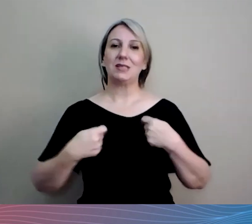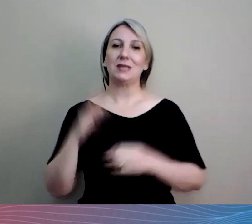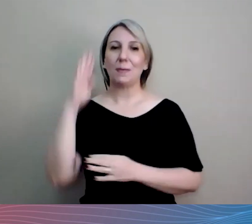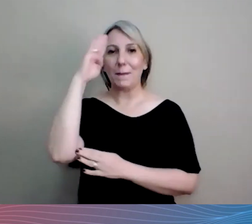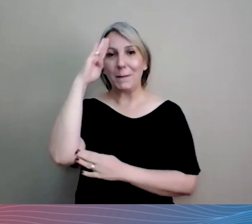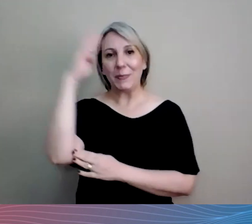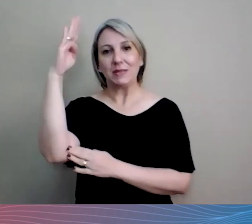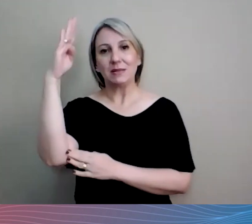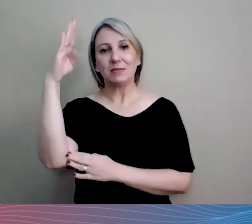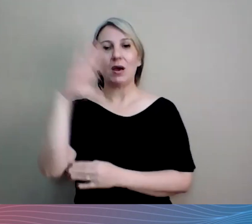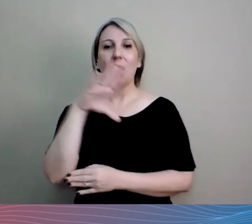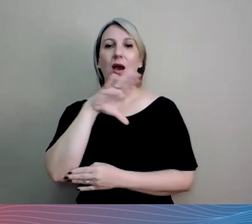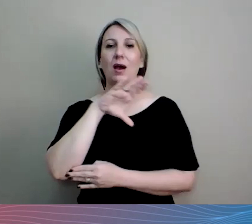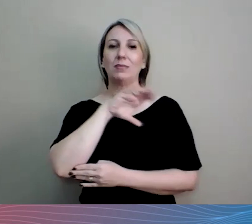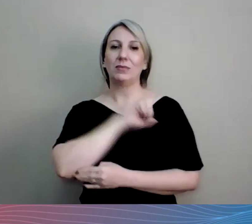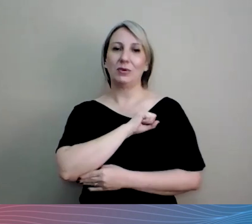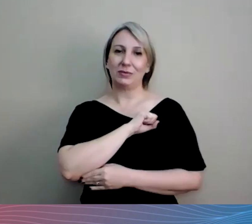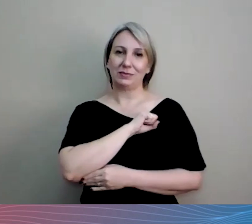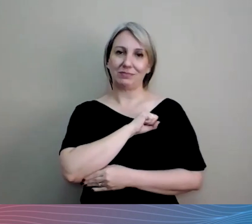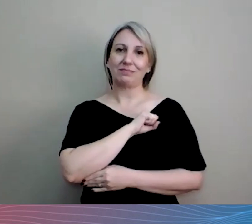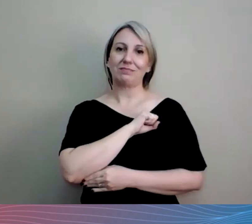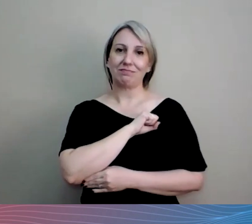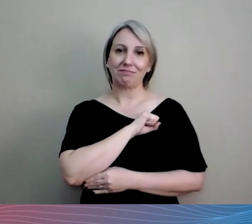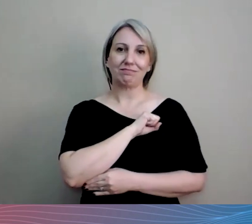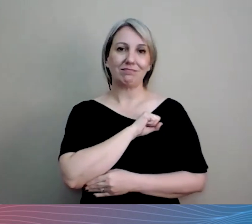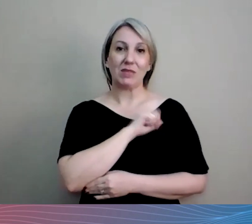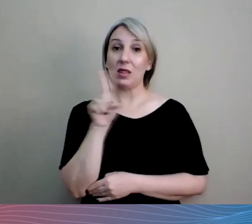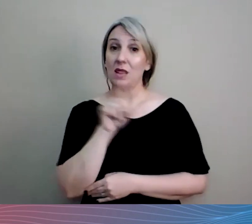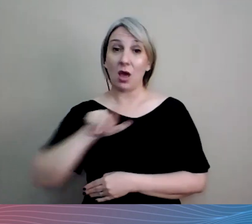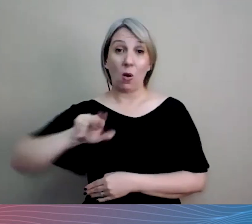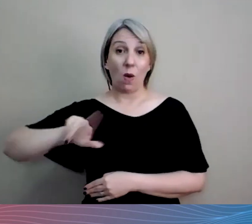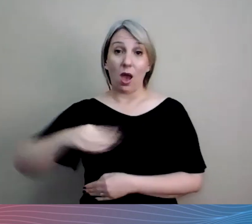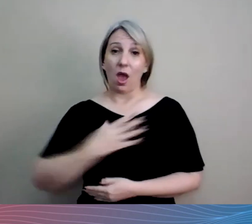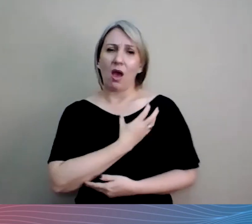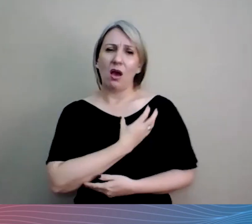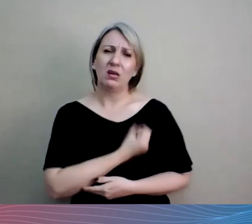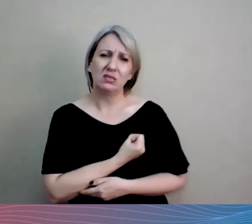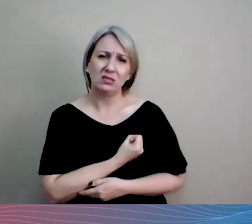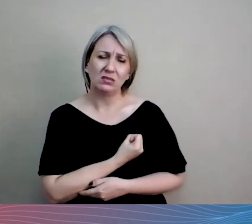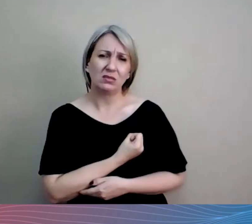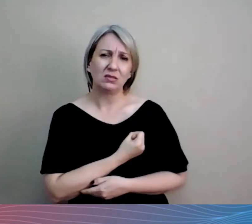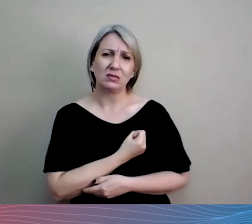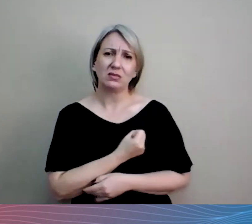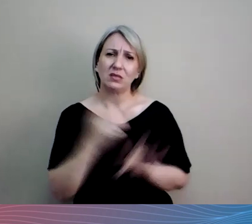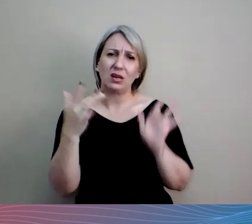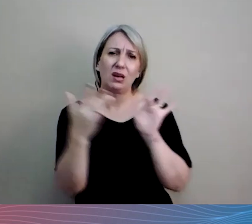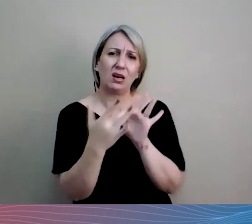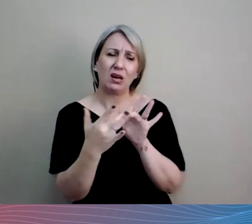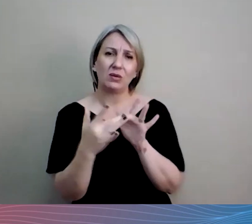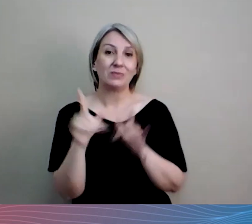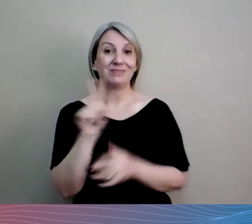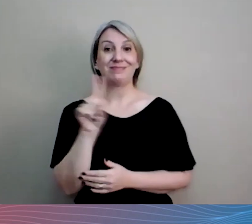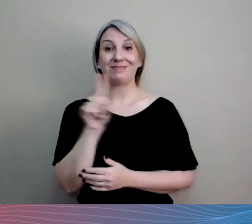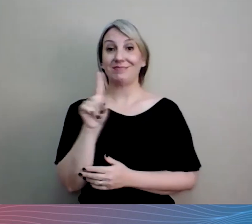é ódio, não é ressentimento, não são mágoas, mas o amor que deve nos vincular, tá? E